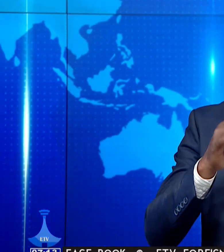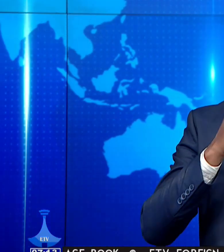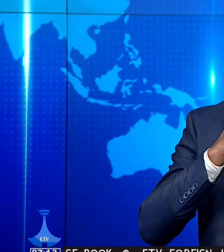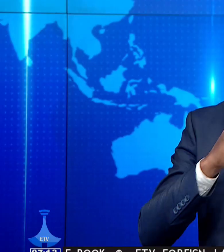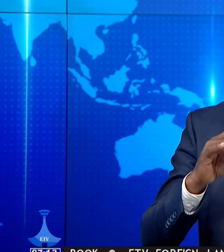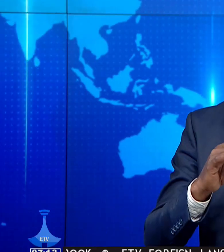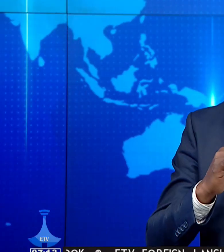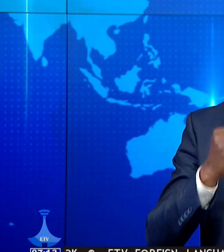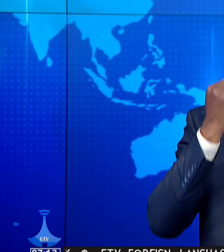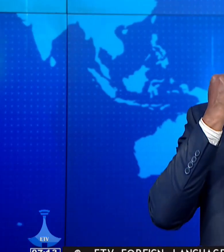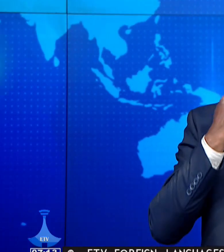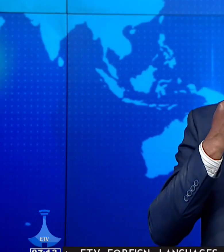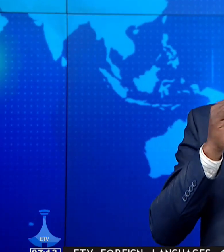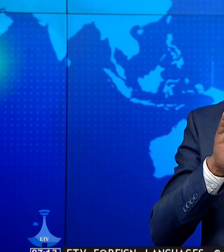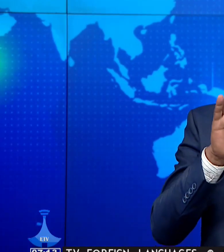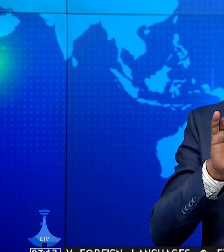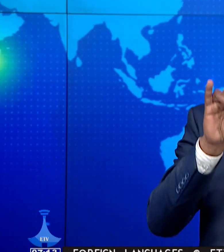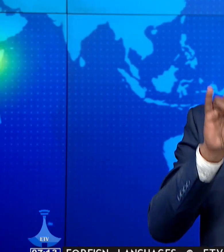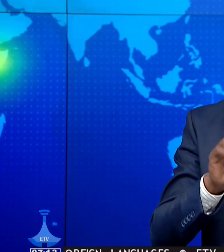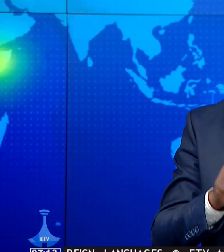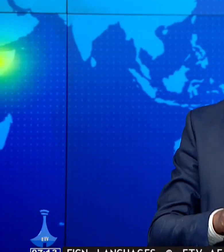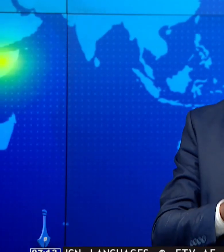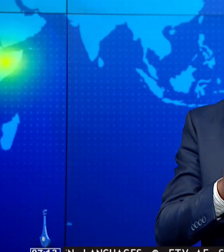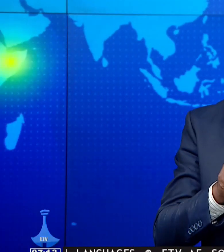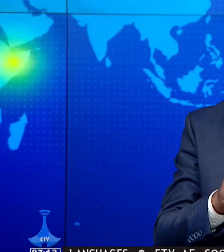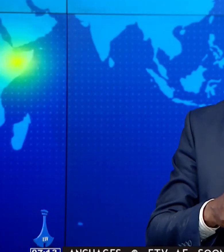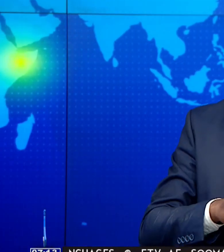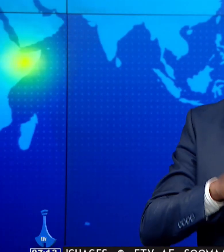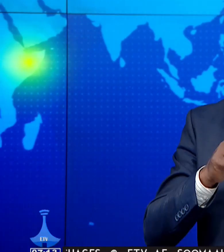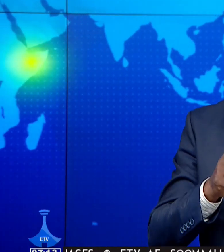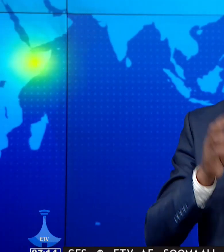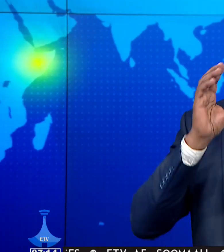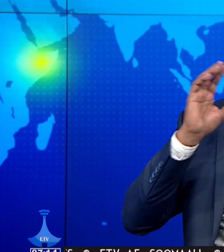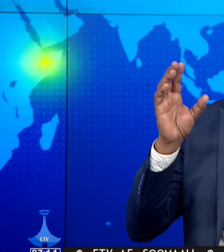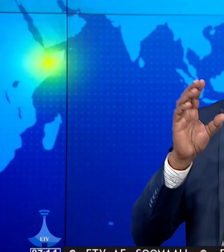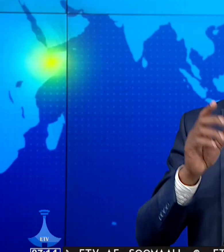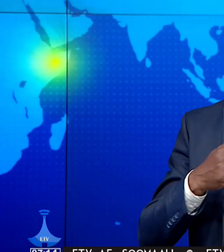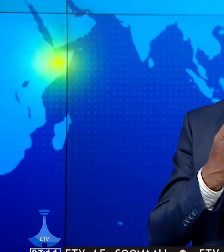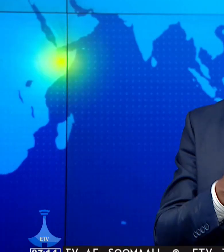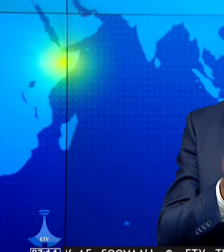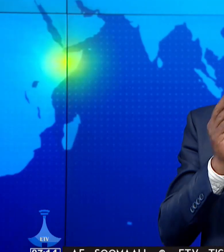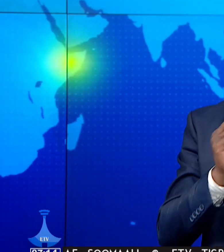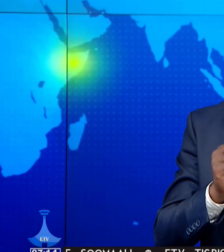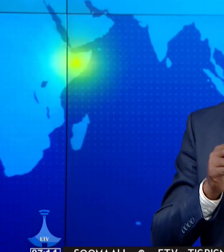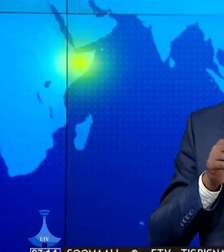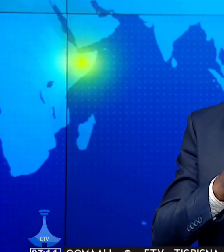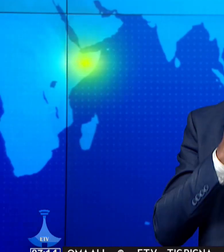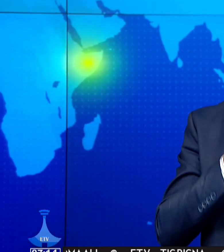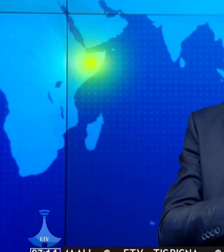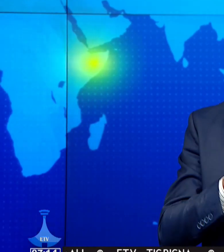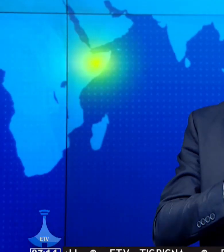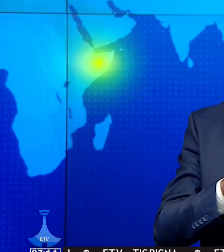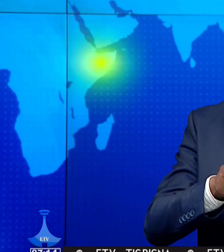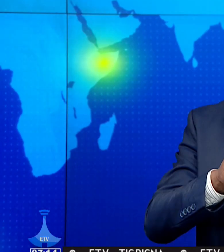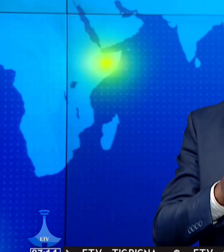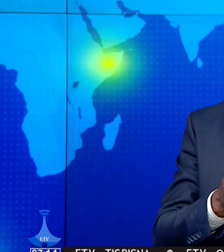በመጨረሻም የውጭ ዜና። እስራኤል በጋዛ ጥቃት መሰንዘሯን ተሰምቷል። ለዚህም ሐማስ የተኩስ